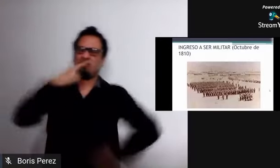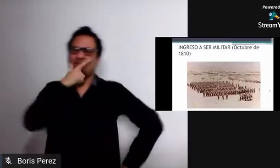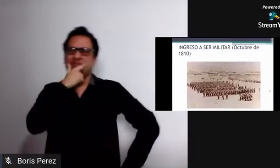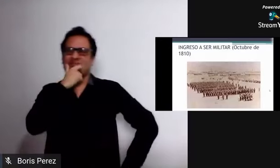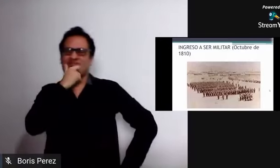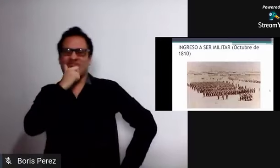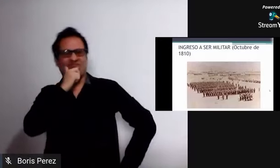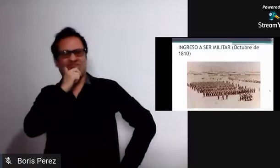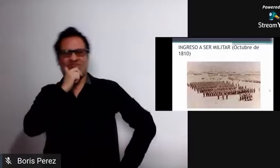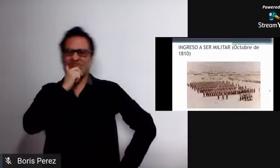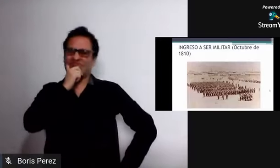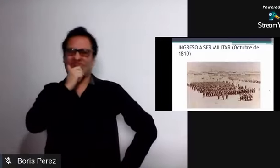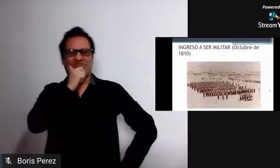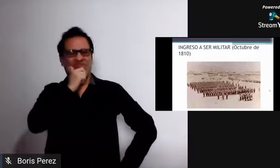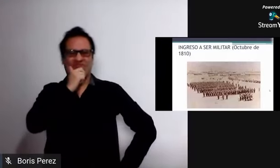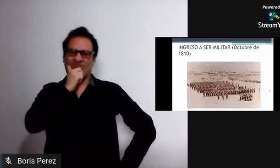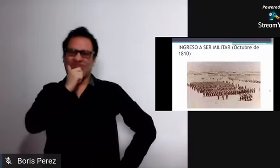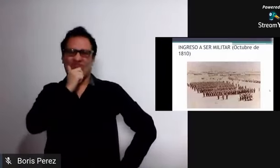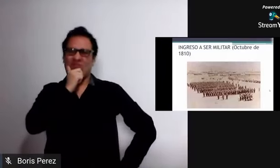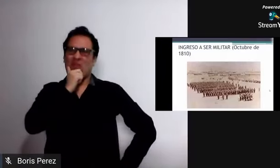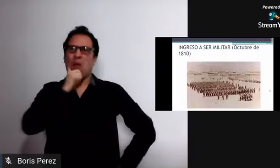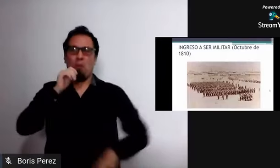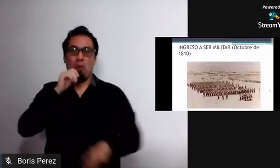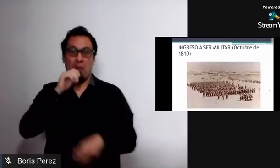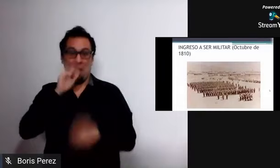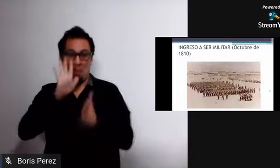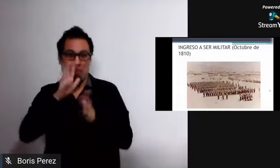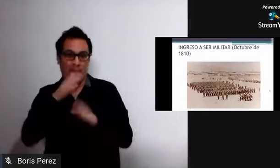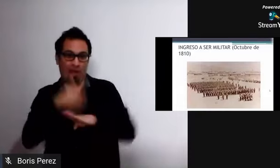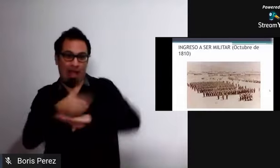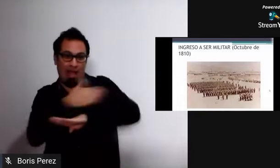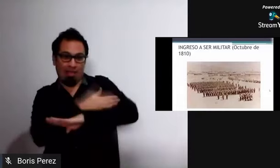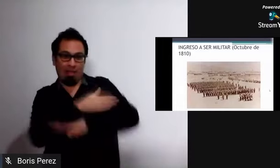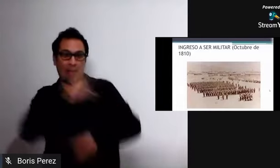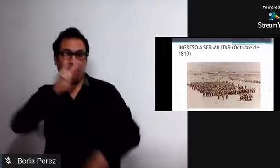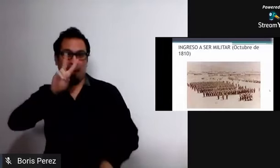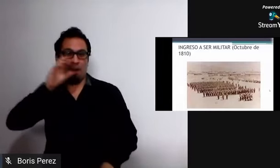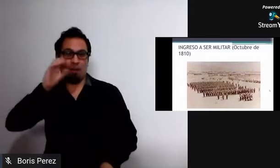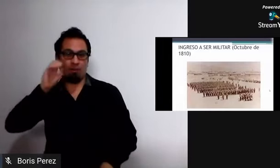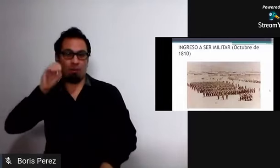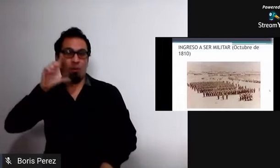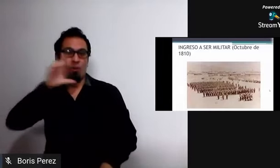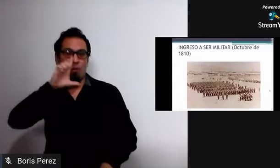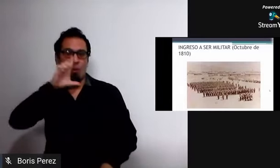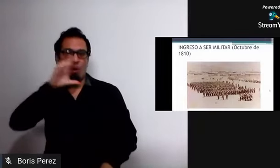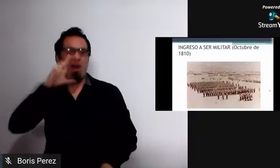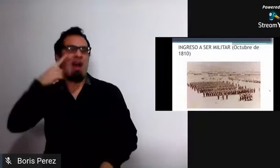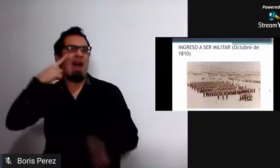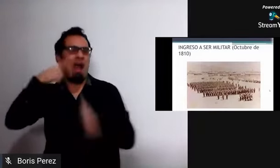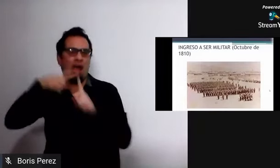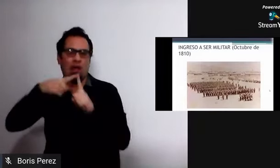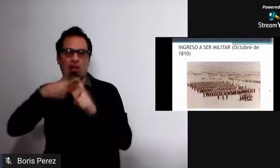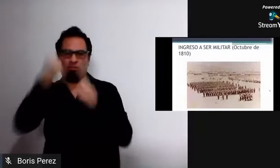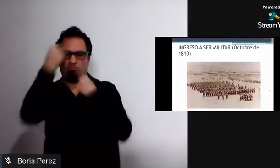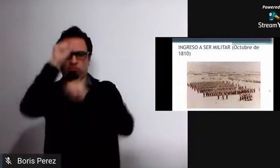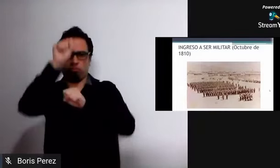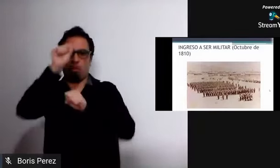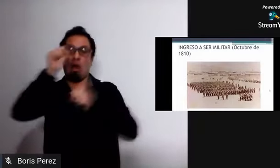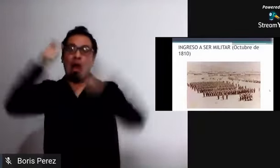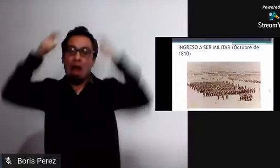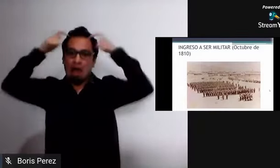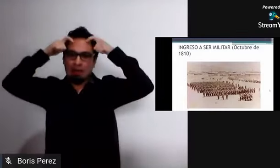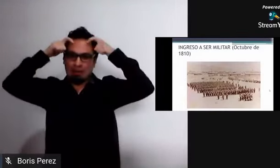Santander, en medio de esa reflexión tan interesante que ocurrió, él decide iniciar su